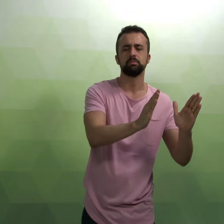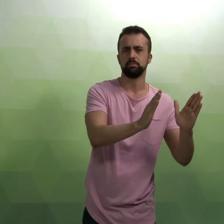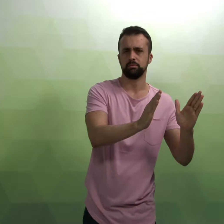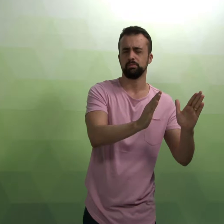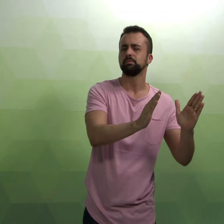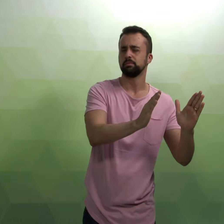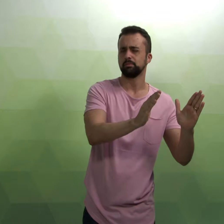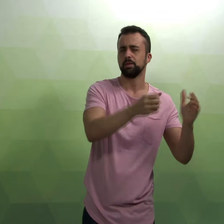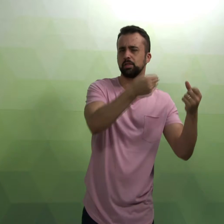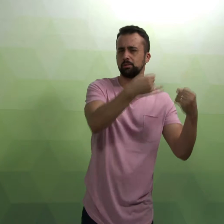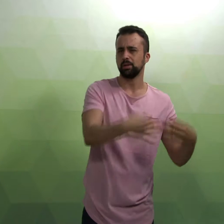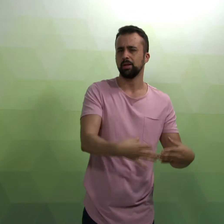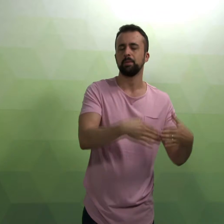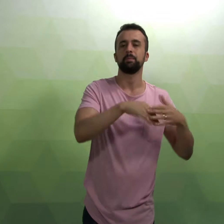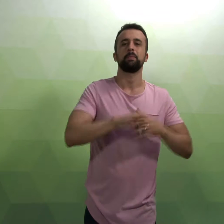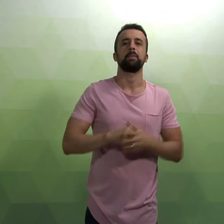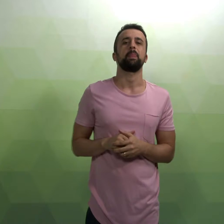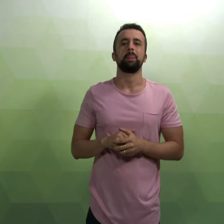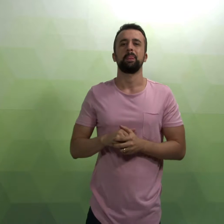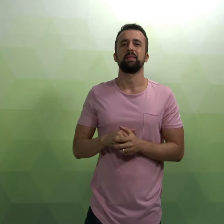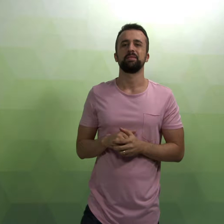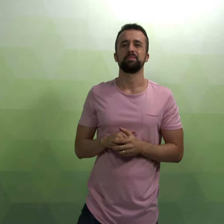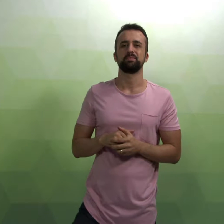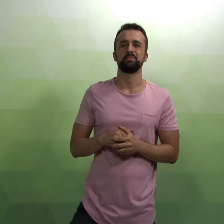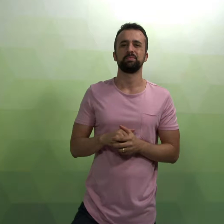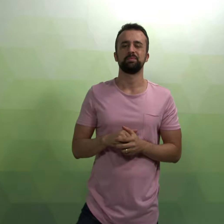Vamos à primeira fase da interlíngua.